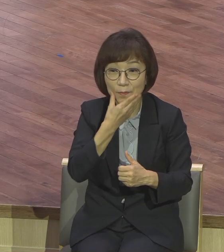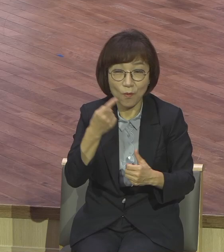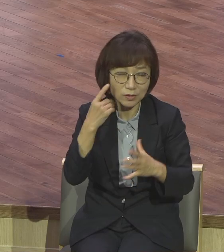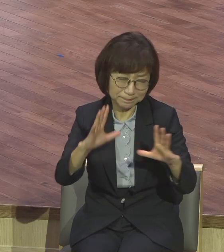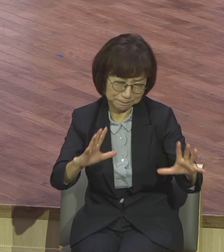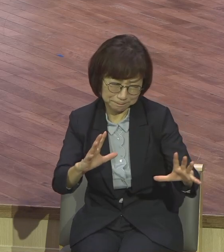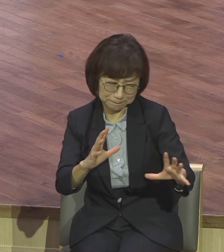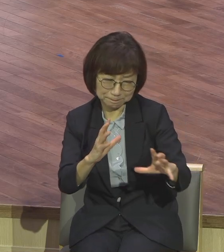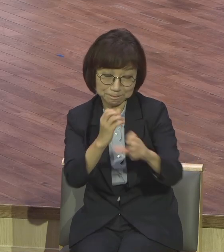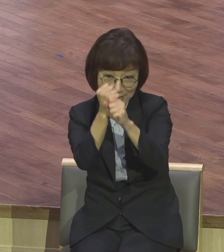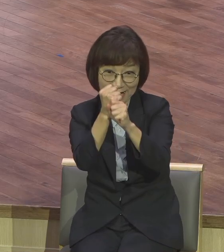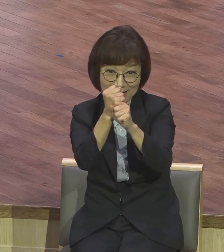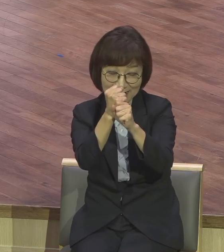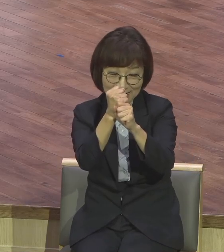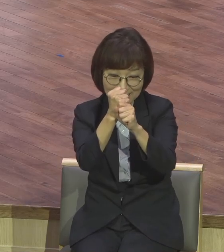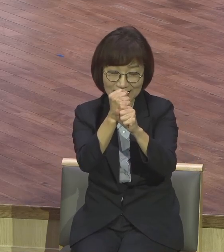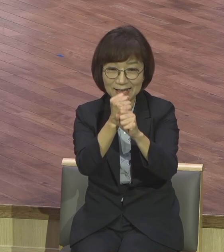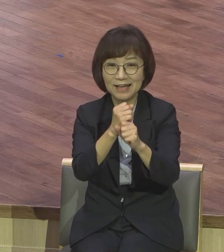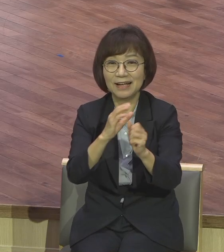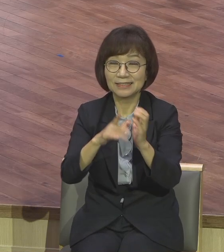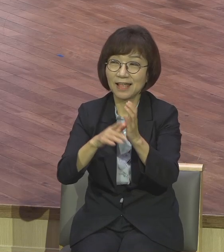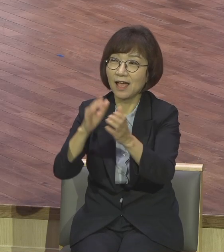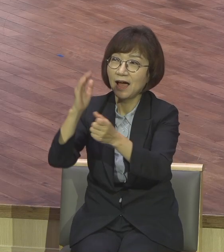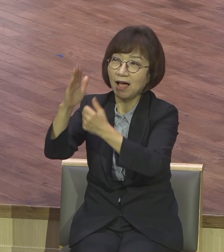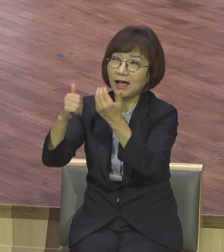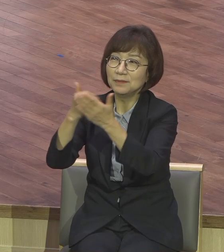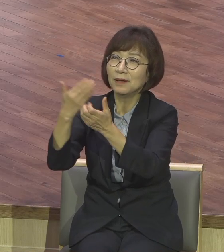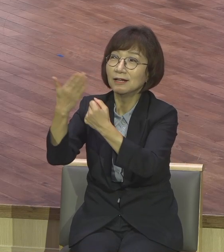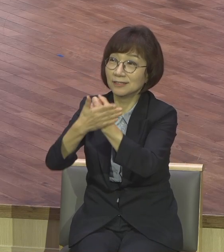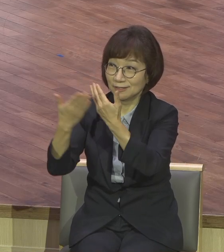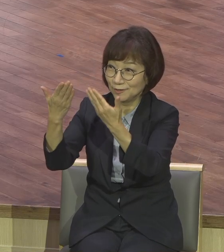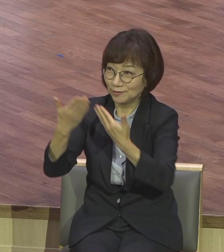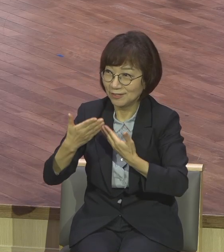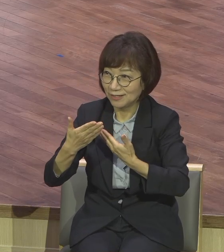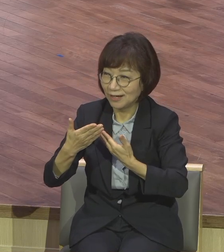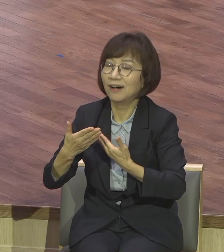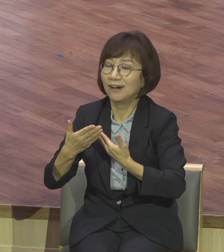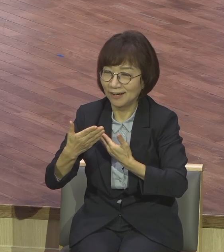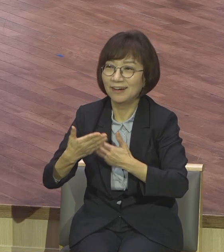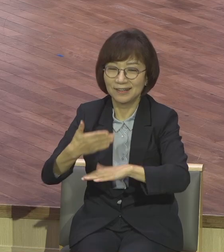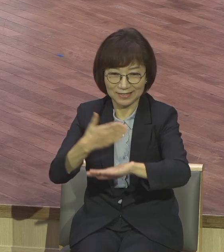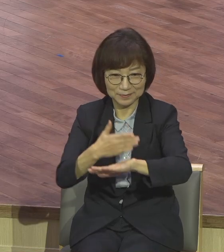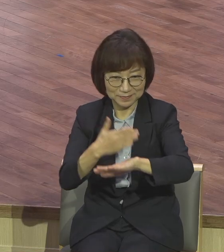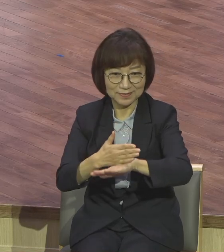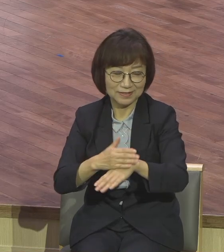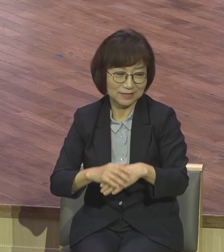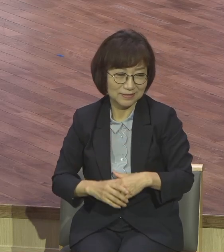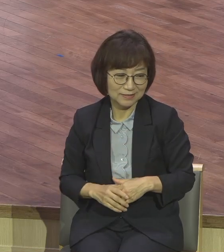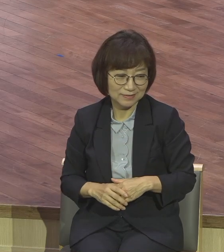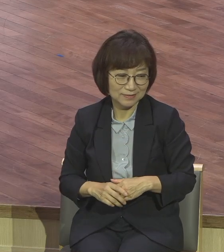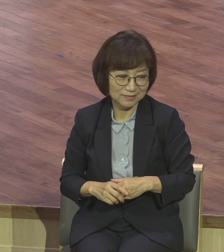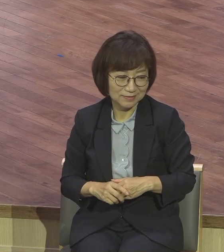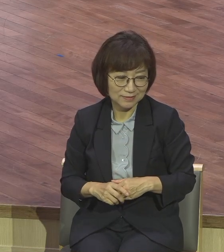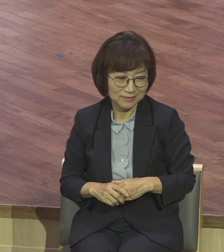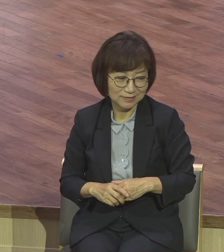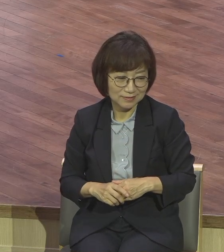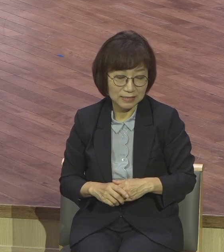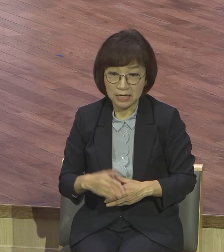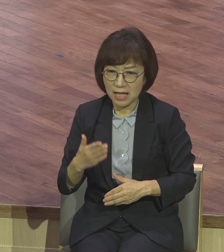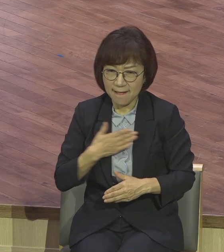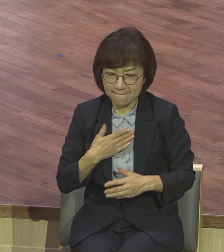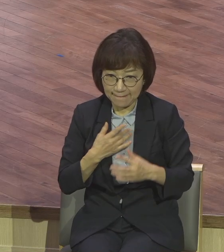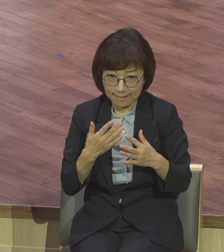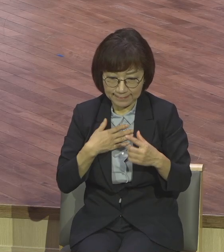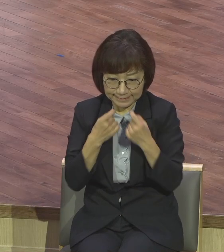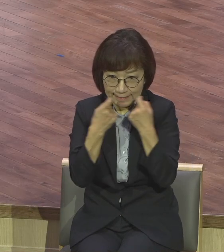이 복음이 하나님의 전체 은혜로 주어진다는 것을 강조하고 있는 거예요. 내가